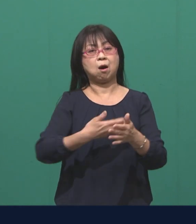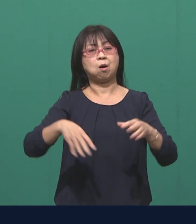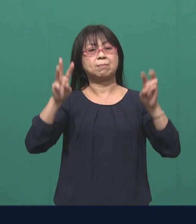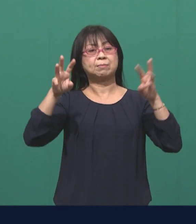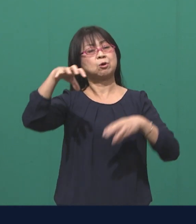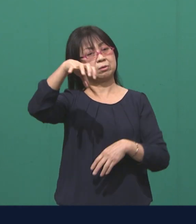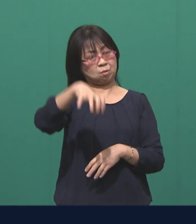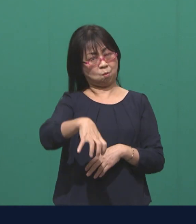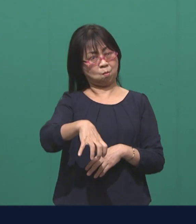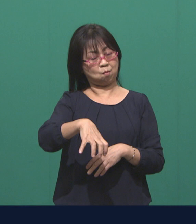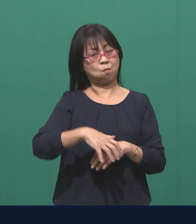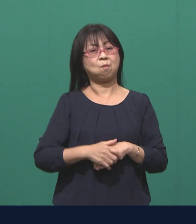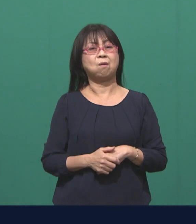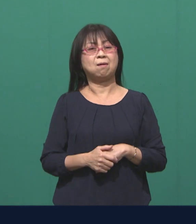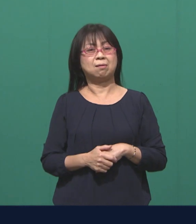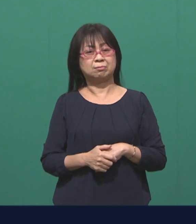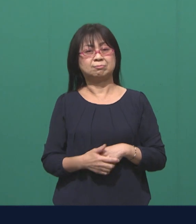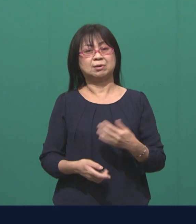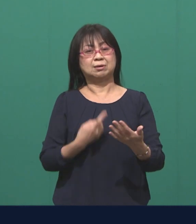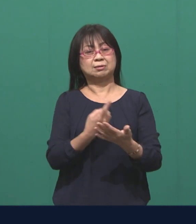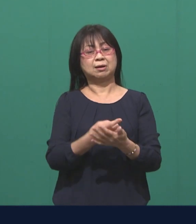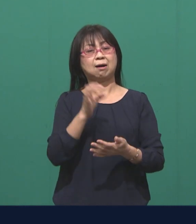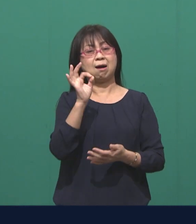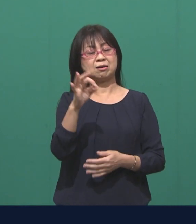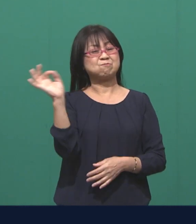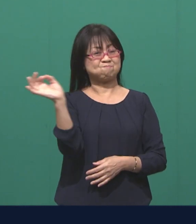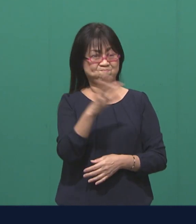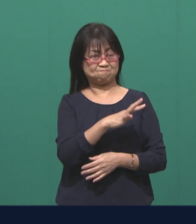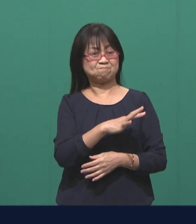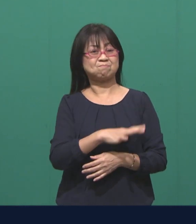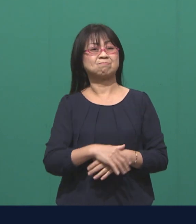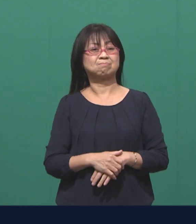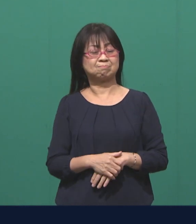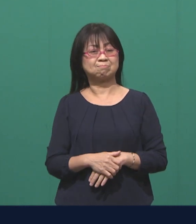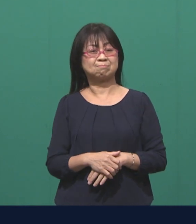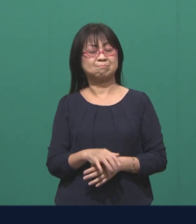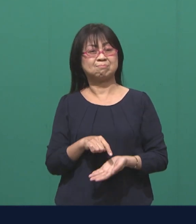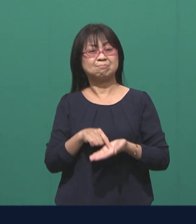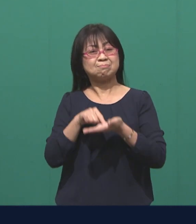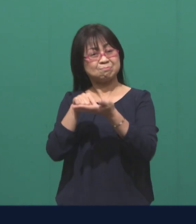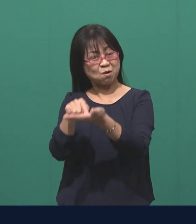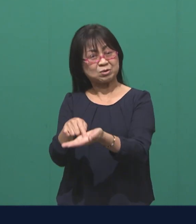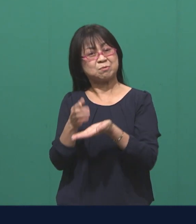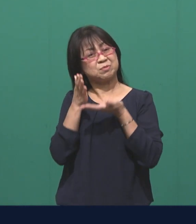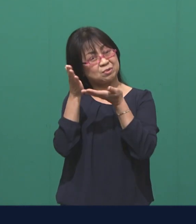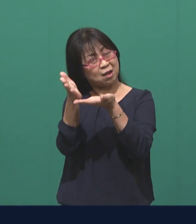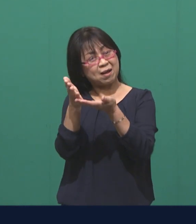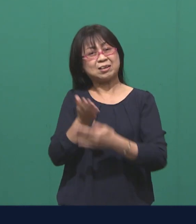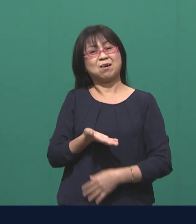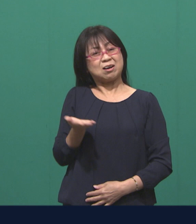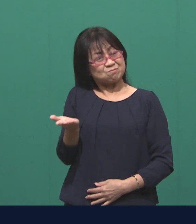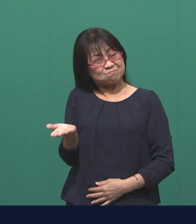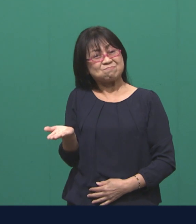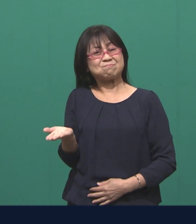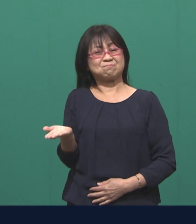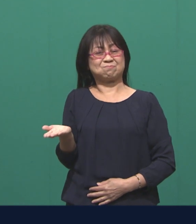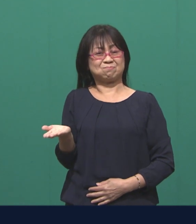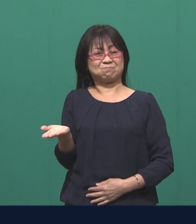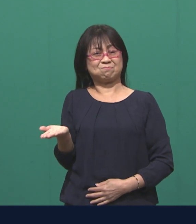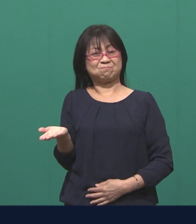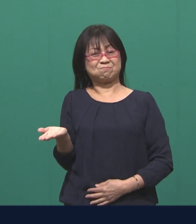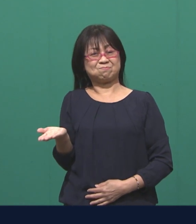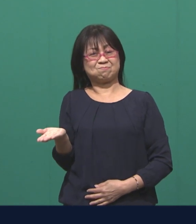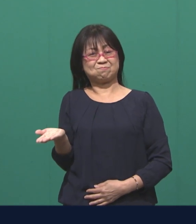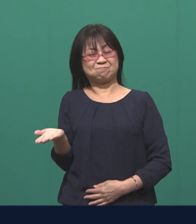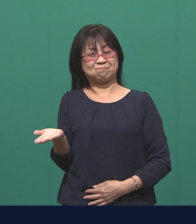場所は琵琶湖耳の里で開催します。参加費は無料です。お申し込みやお問い合わせはご